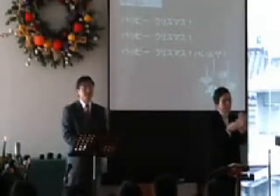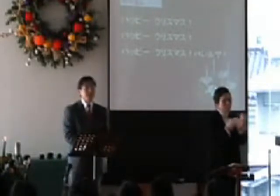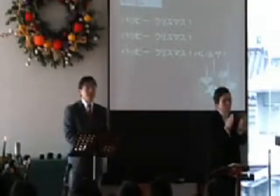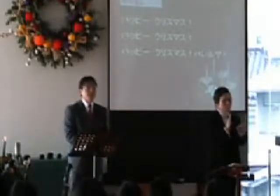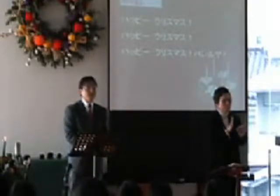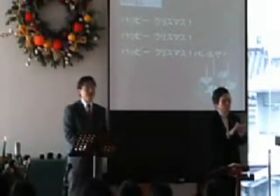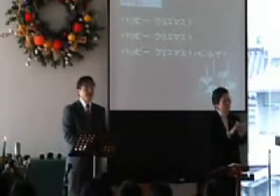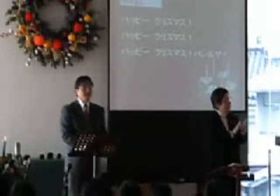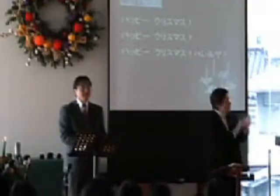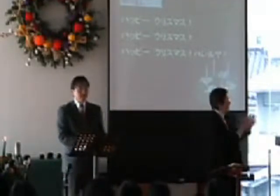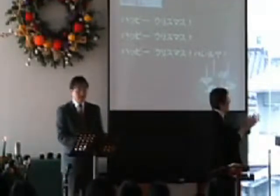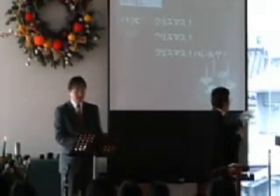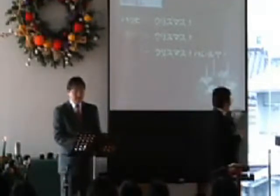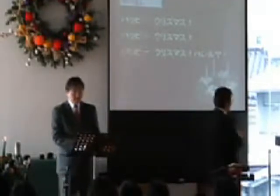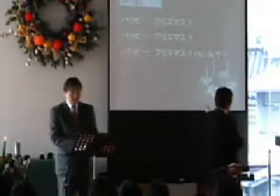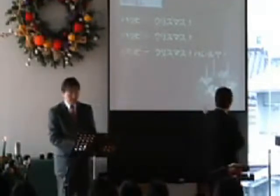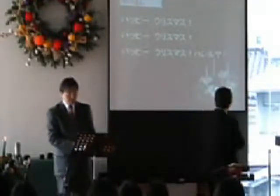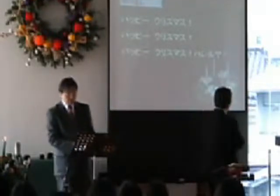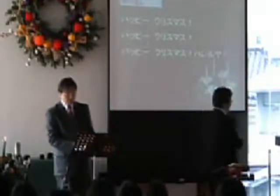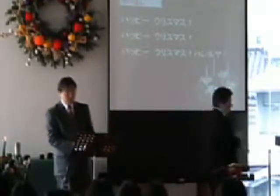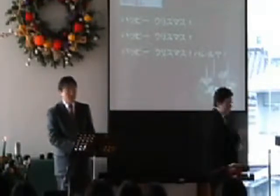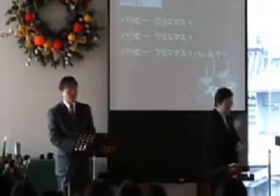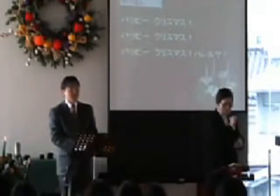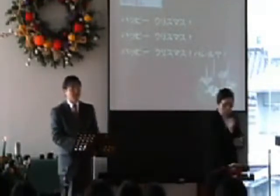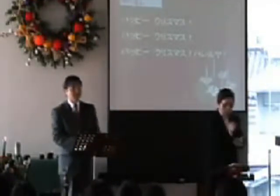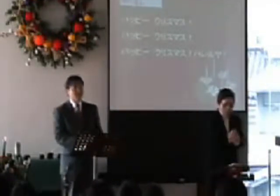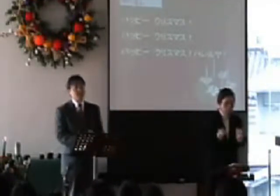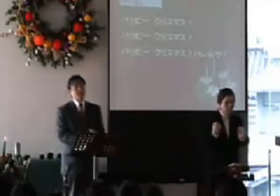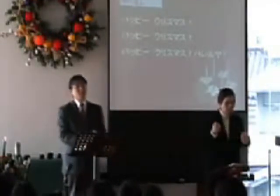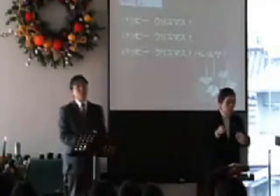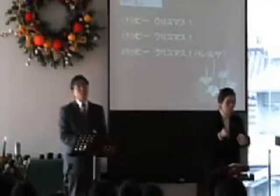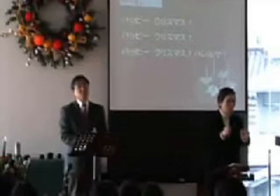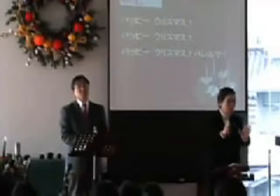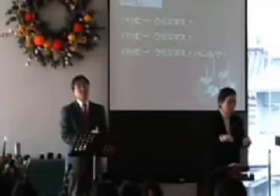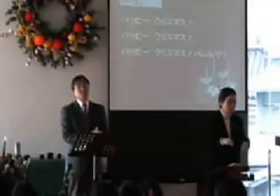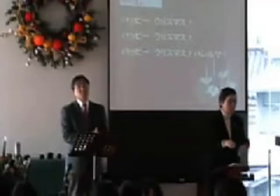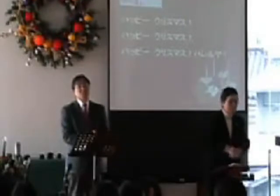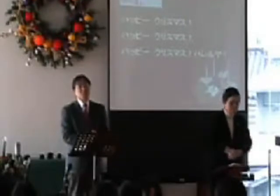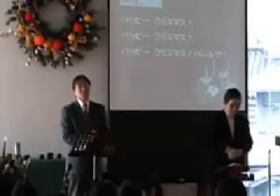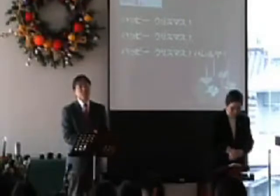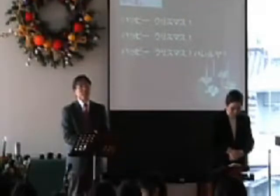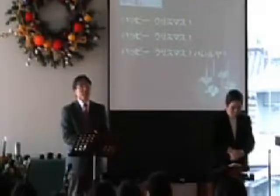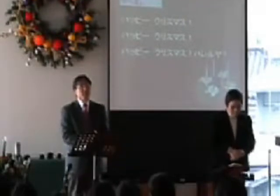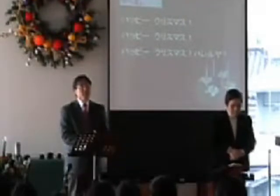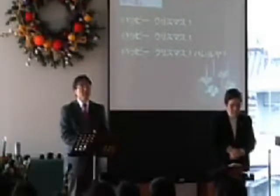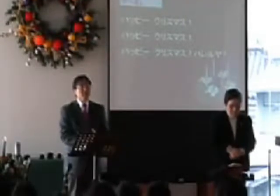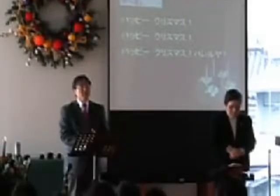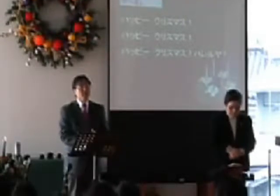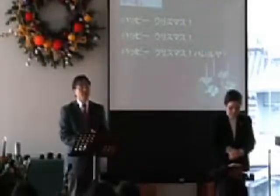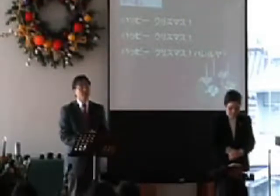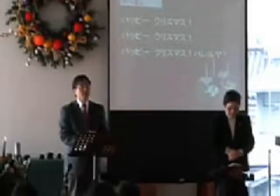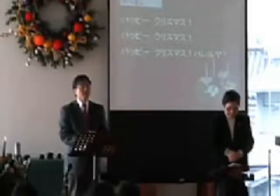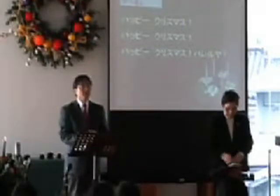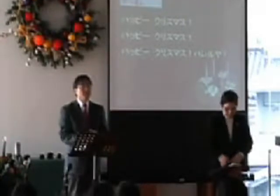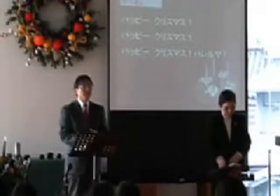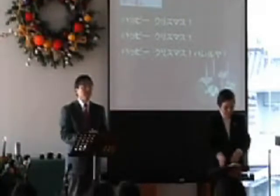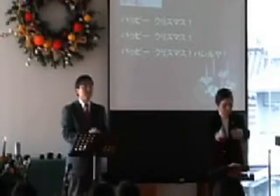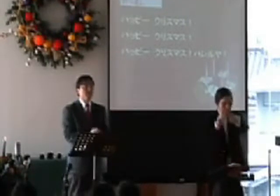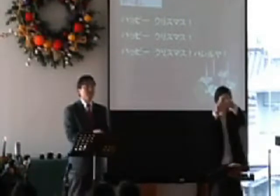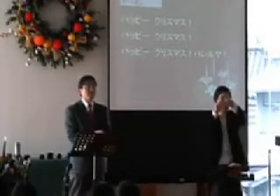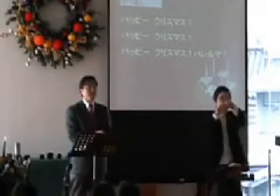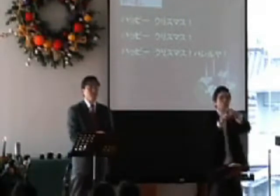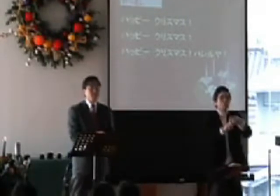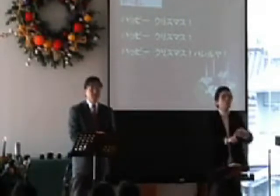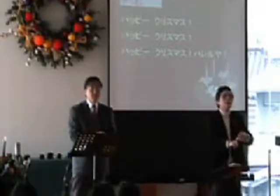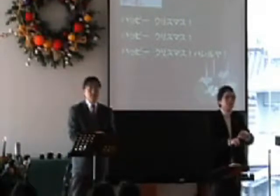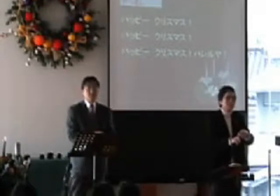ナレーションというですね、ああいうのなんて言うんでしょうかね、なんかページェントっていうんですかね、